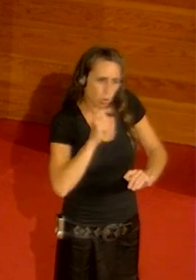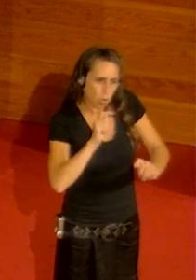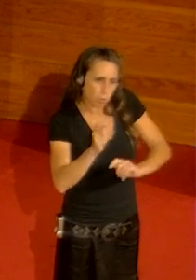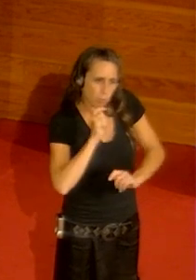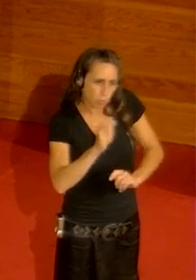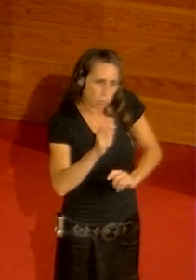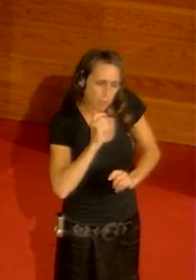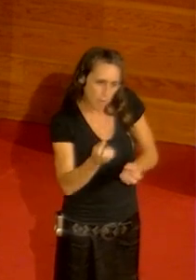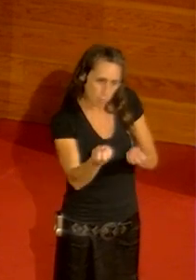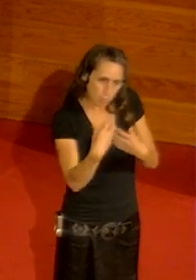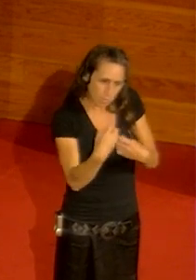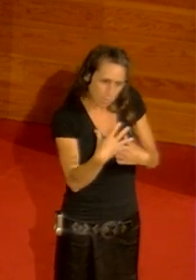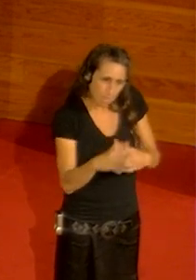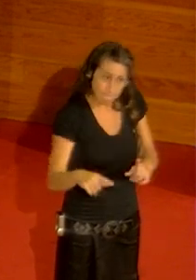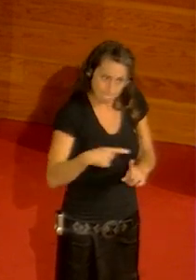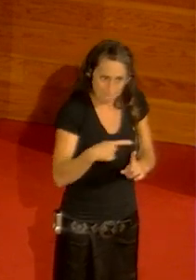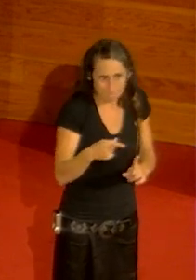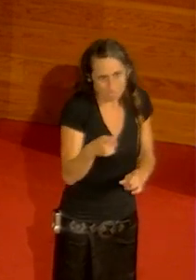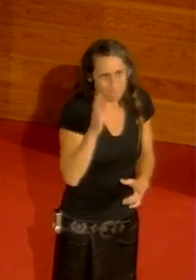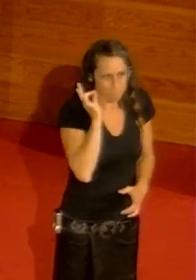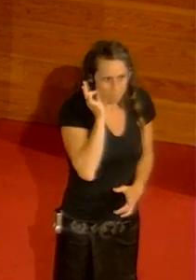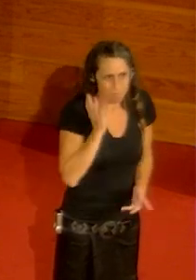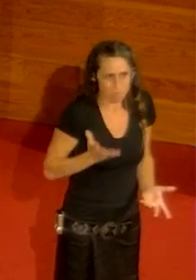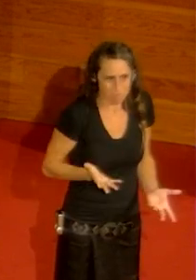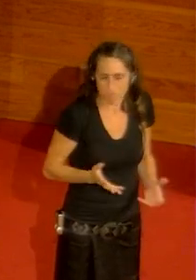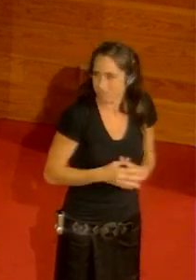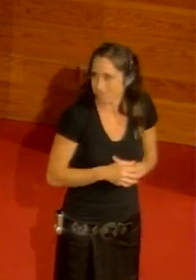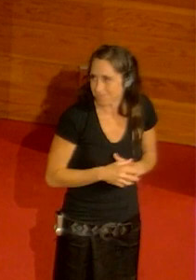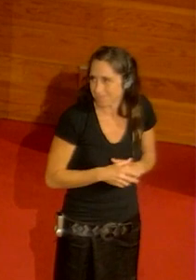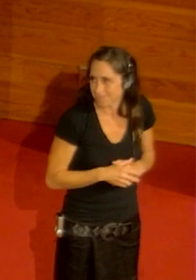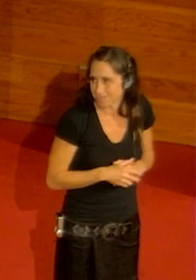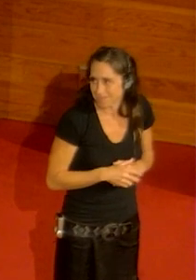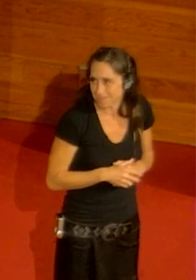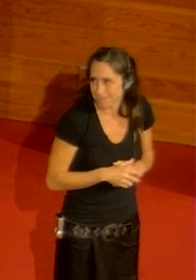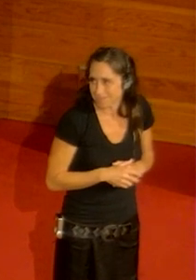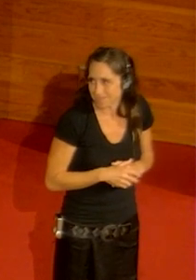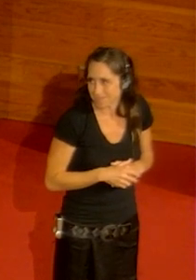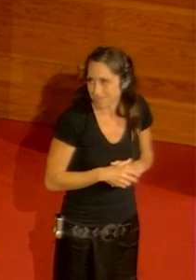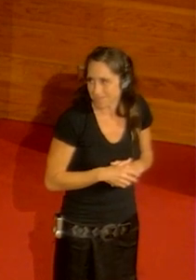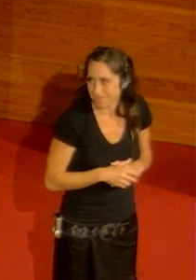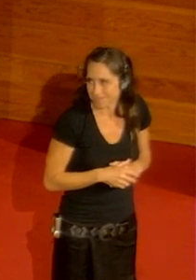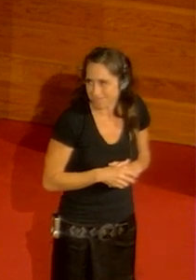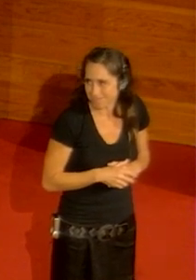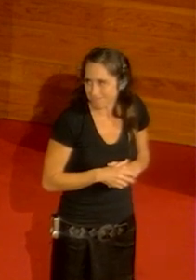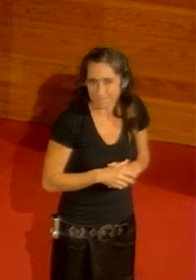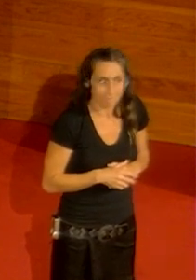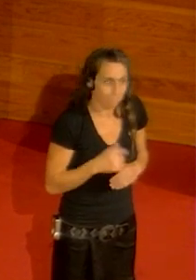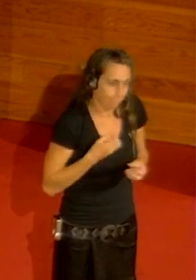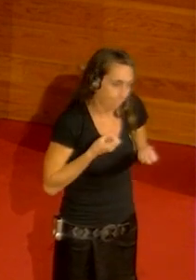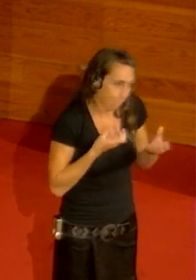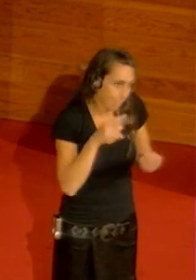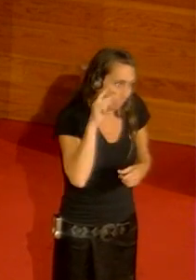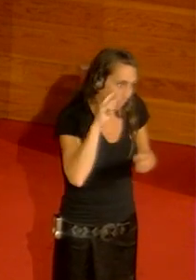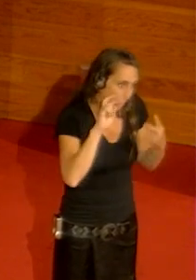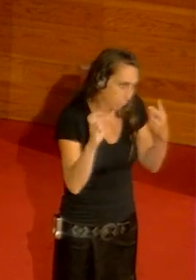y como mujer además Bueno a contar muchas experiencias